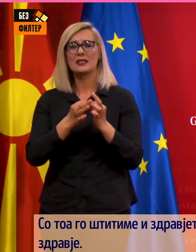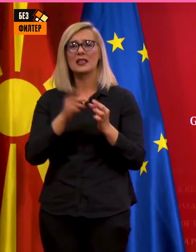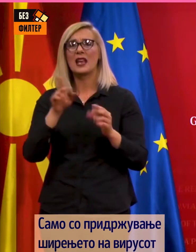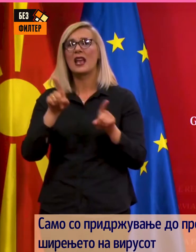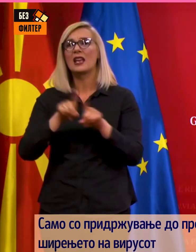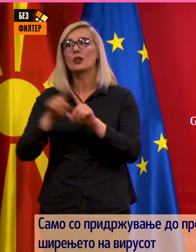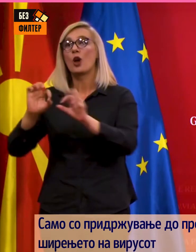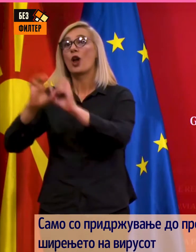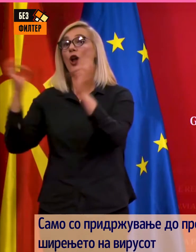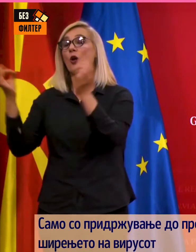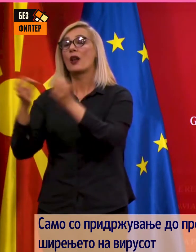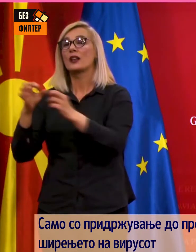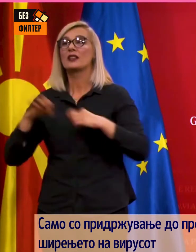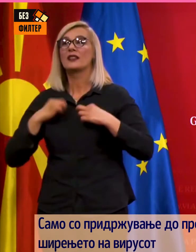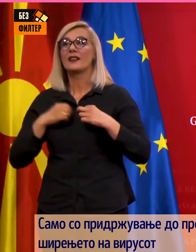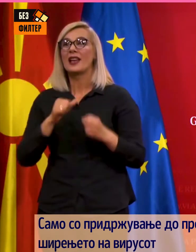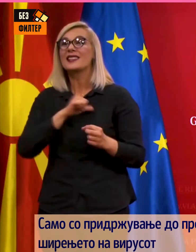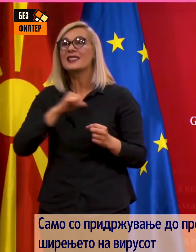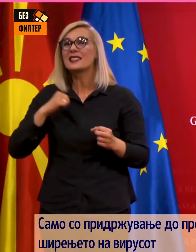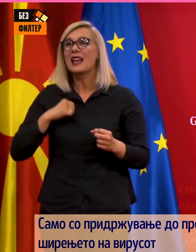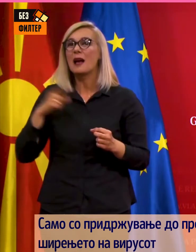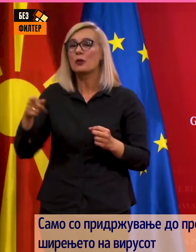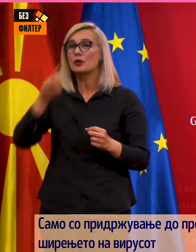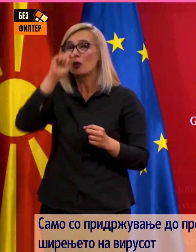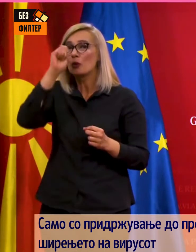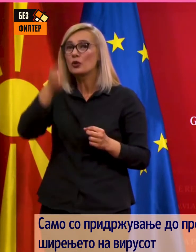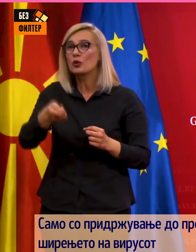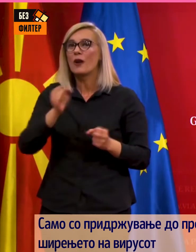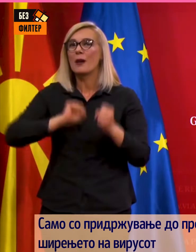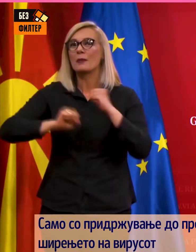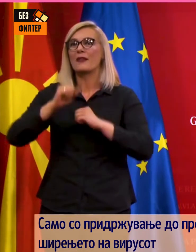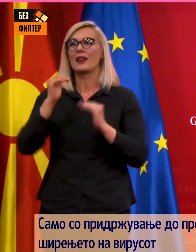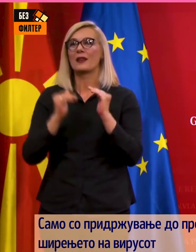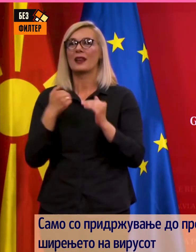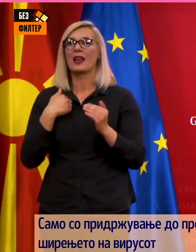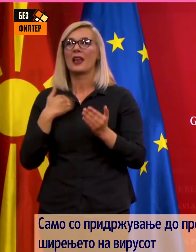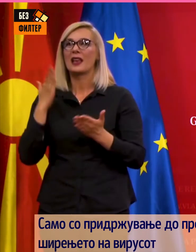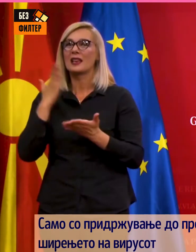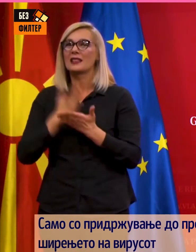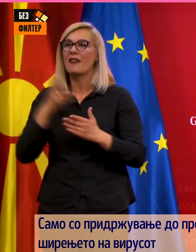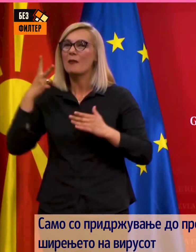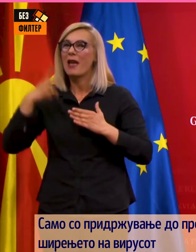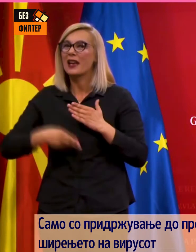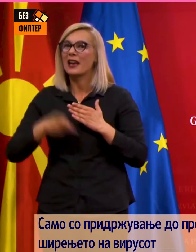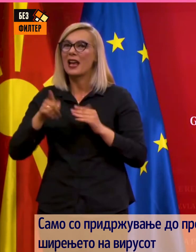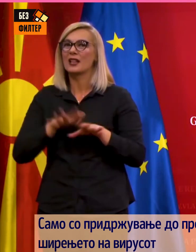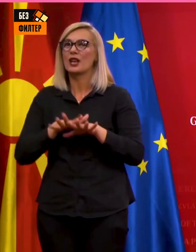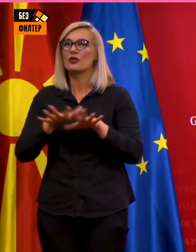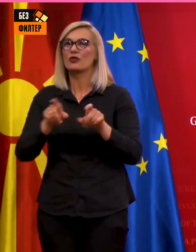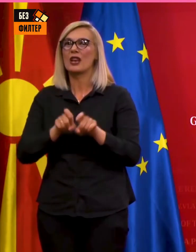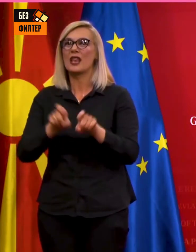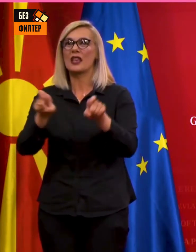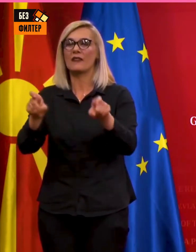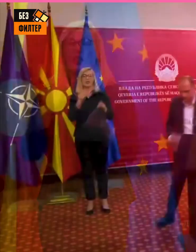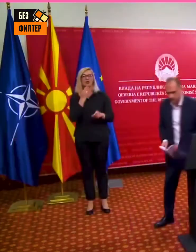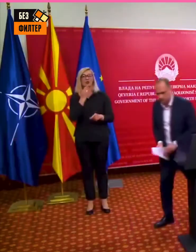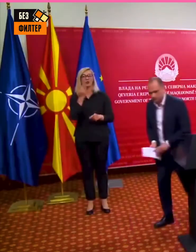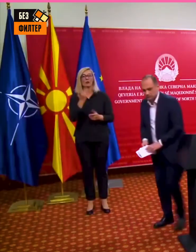колективното здравје. Само со придржување до превентивните мерки ќе ставиме крај на ширење на вирусот.